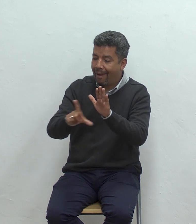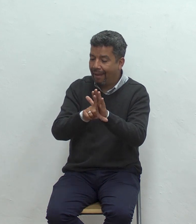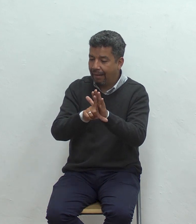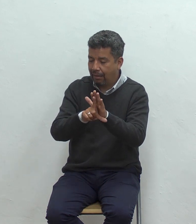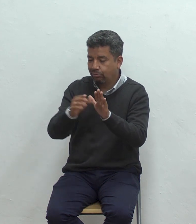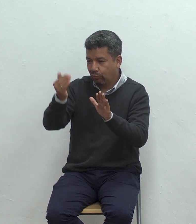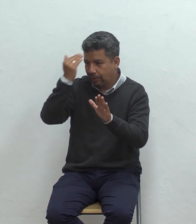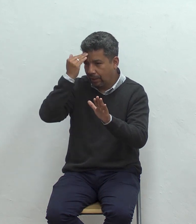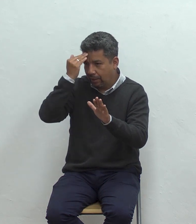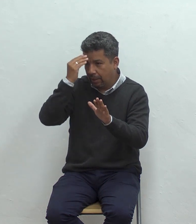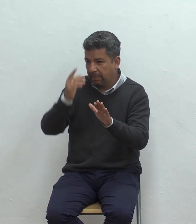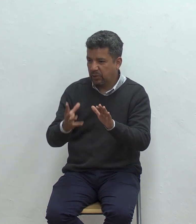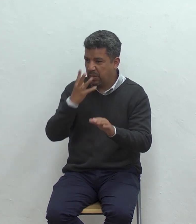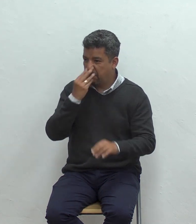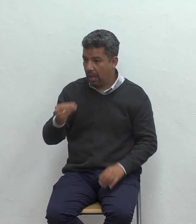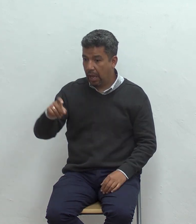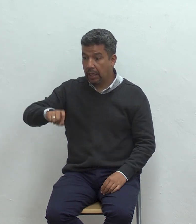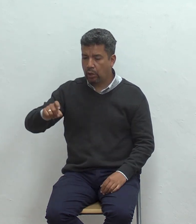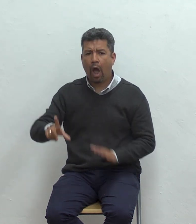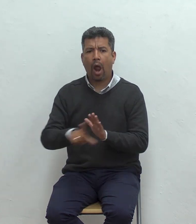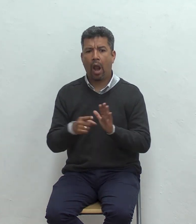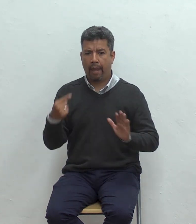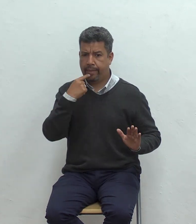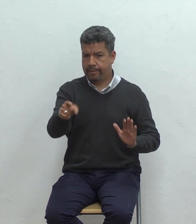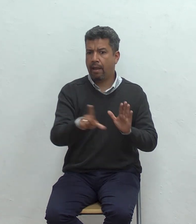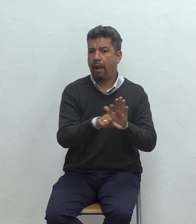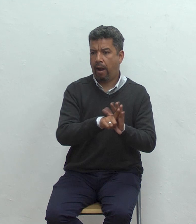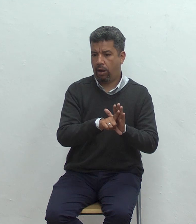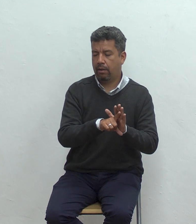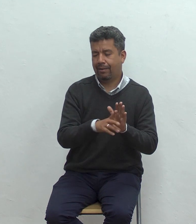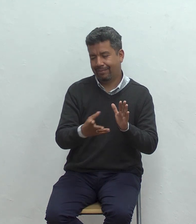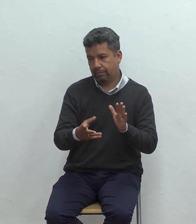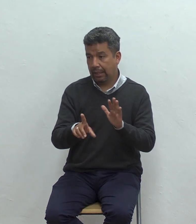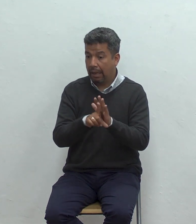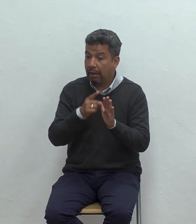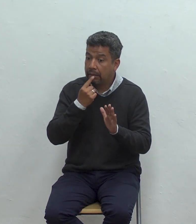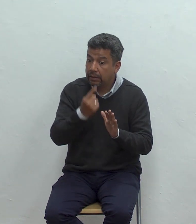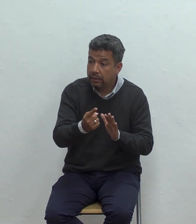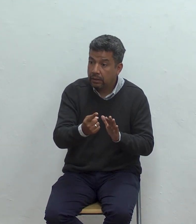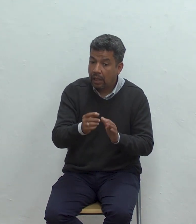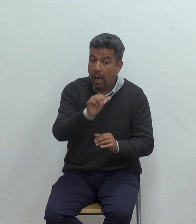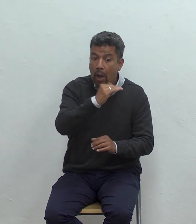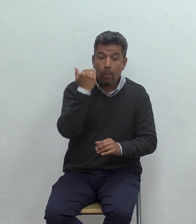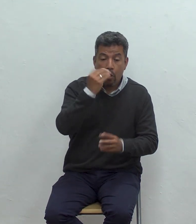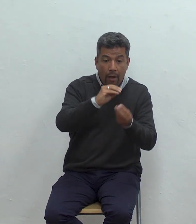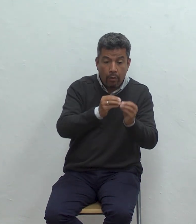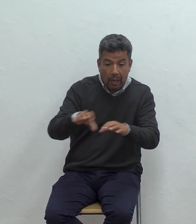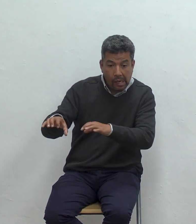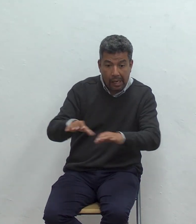usted sabe, ¿no? Los malvados cuando necesitan, ahí sí se apegan a la ley. La ley dice que a tales mujeres hay